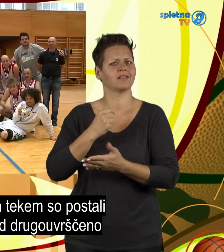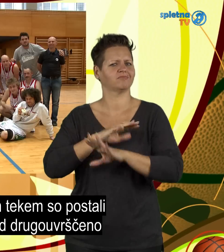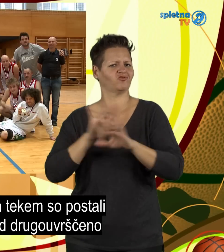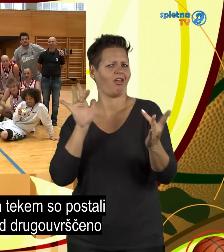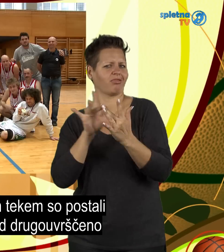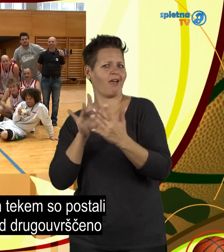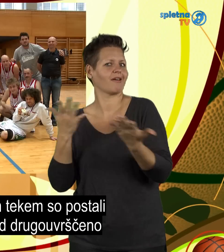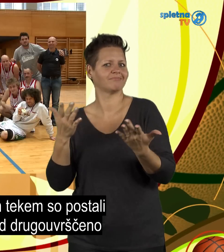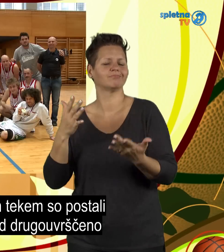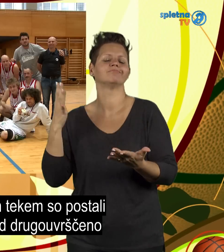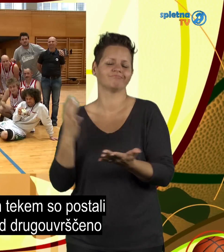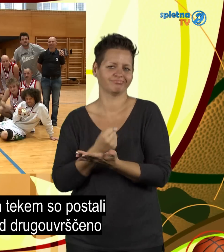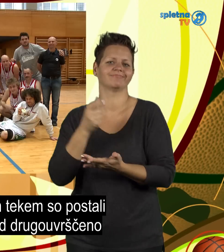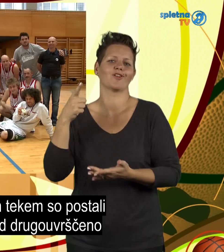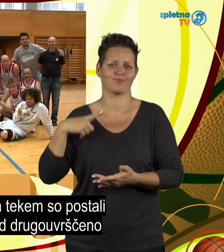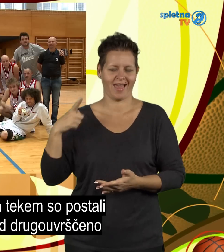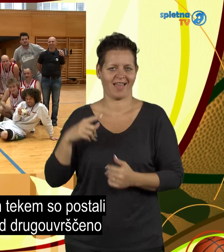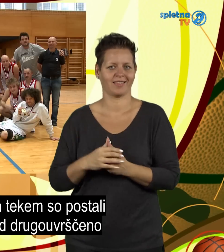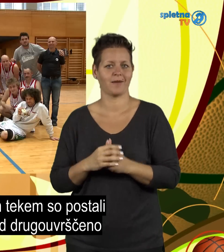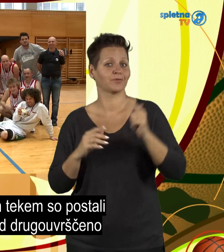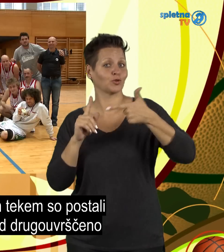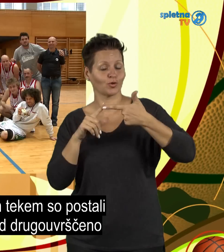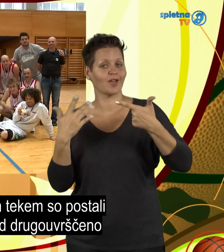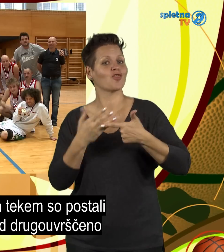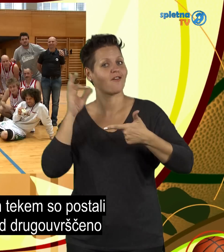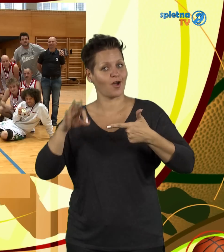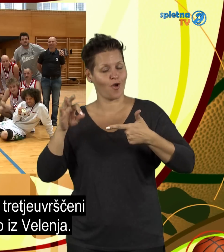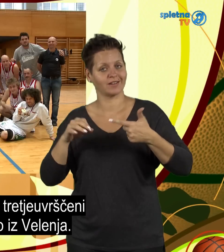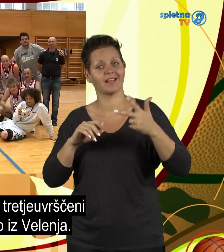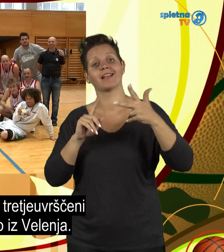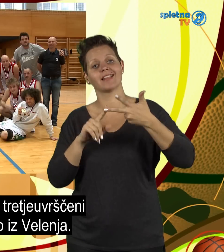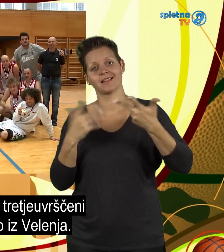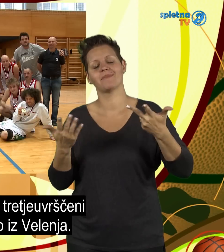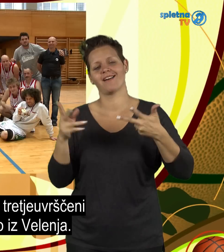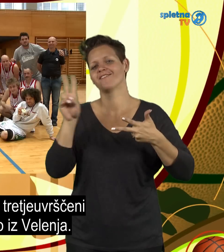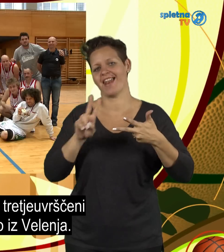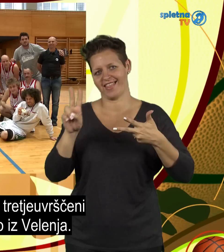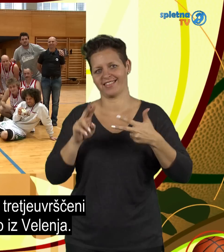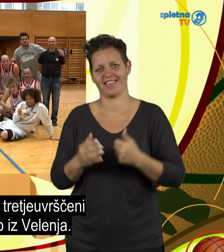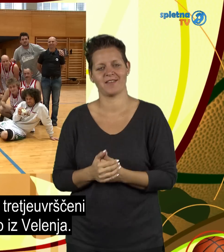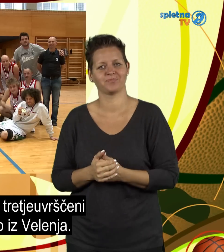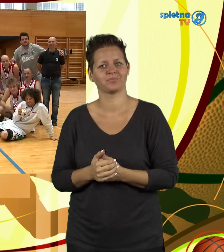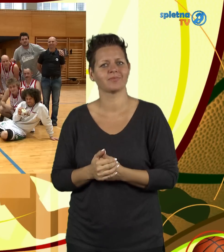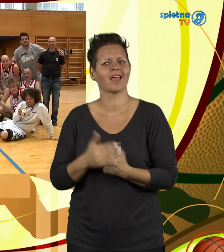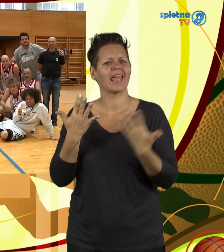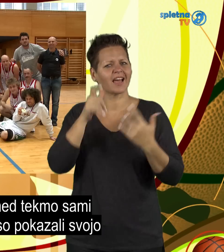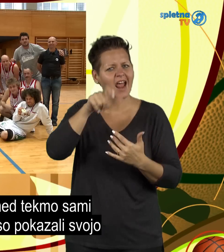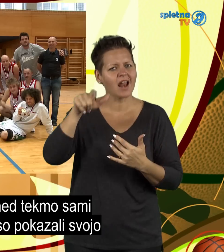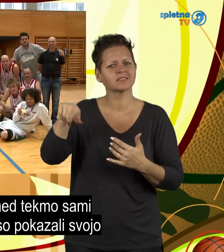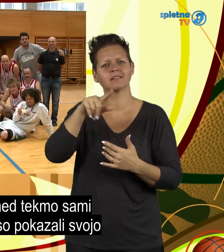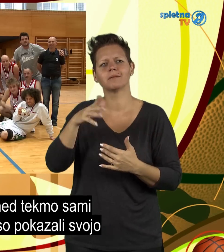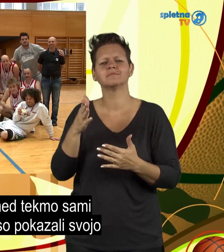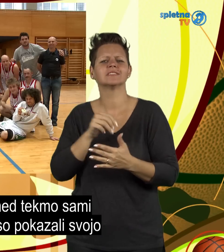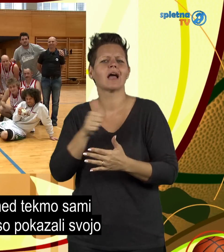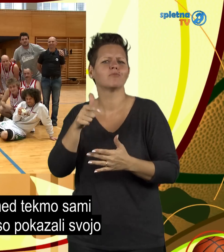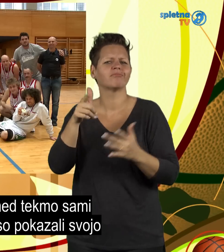Zmagovalci vseh tekem so postali Ljubljančani, pred drugo uvrščeno Novo Gorico, tretje uvrščeni pa prihajajo iz